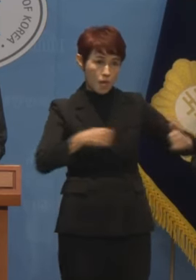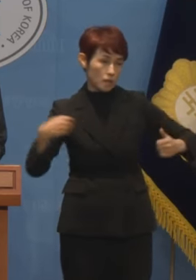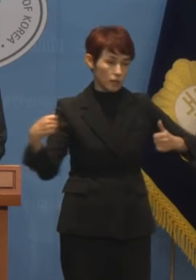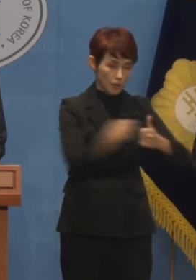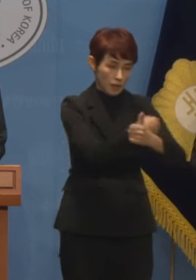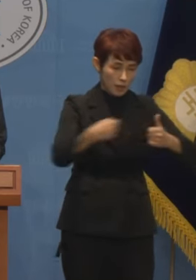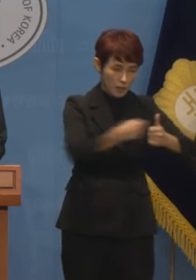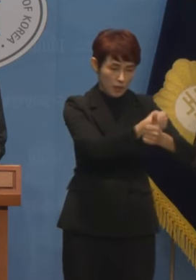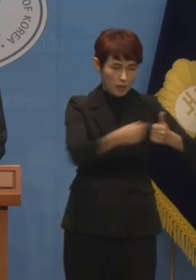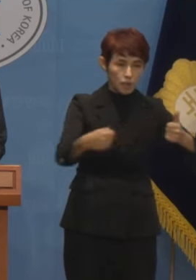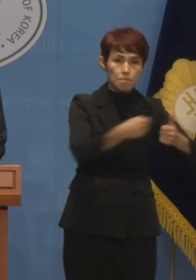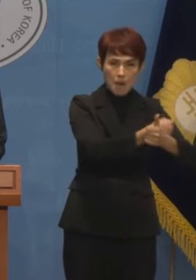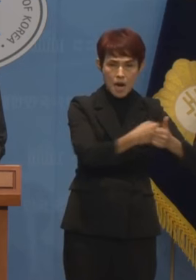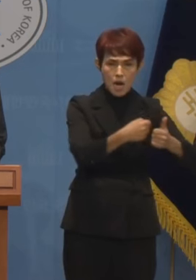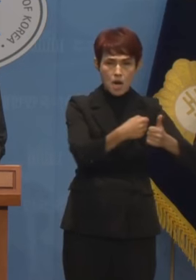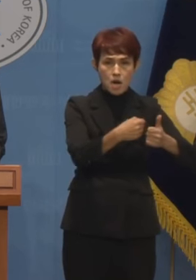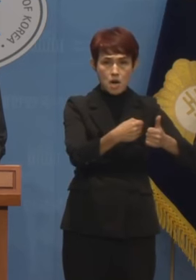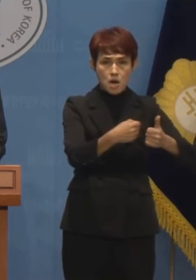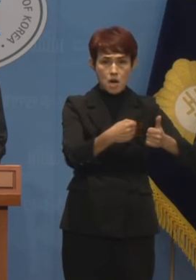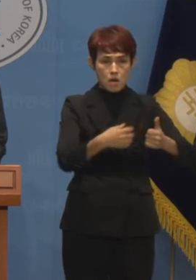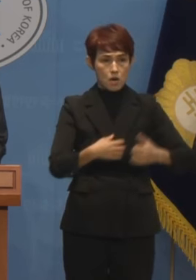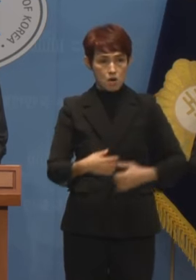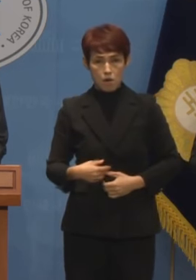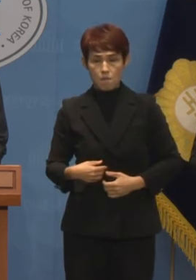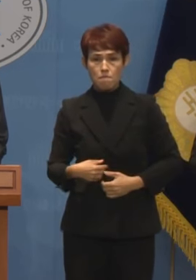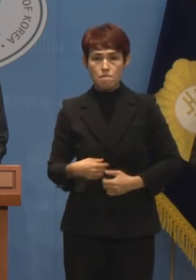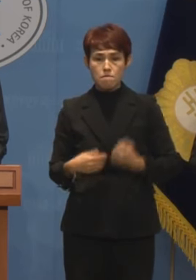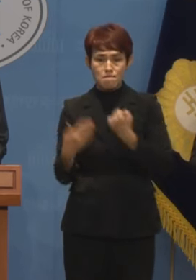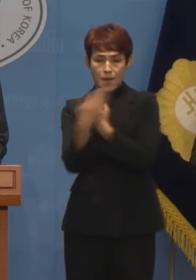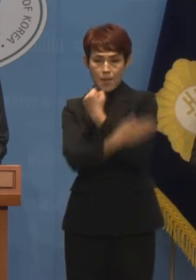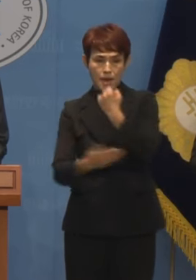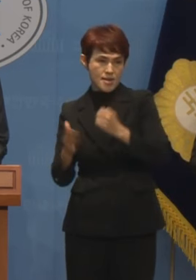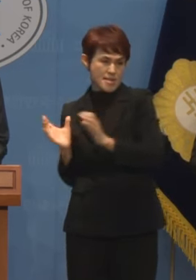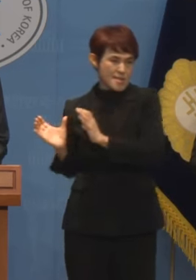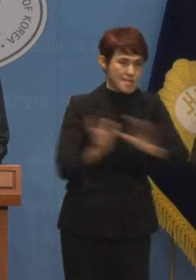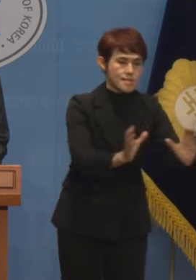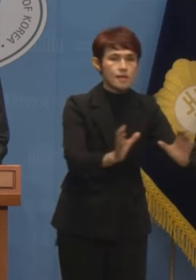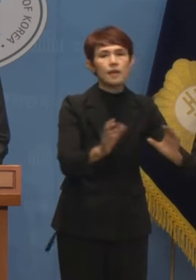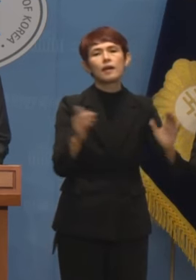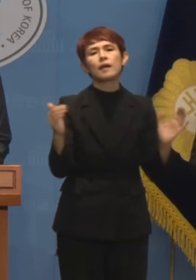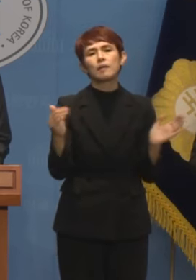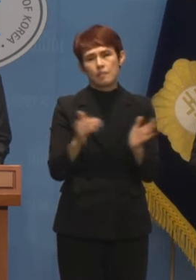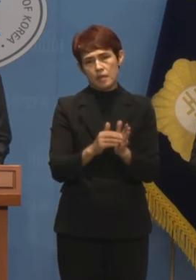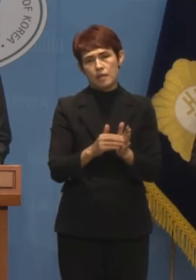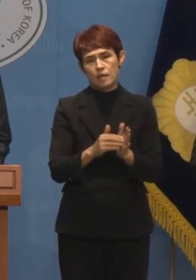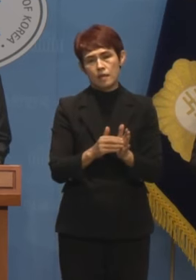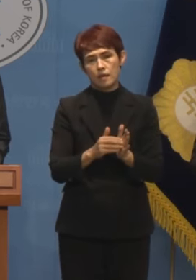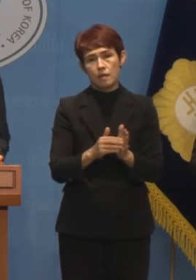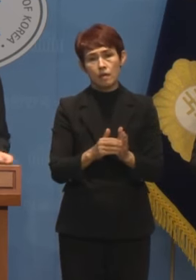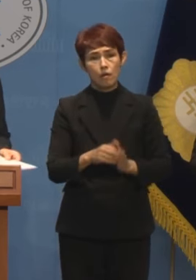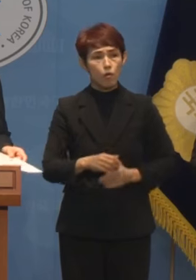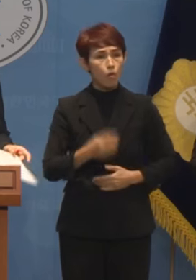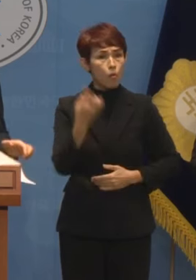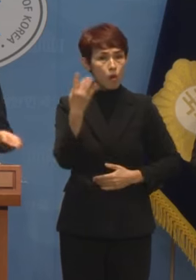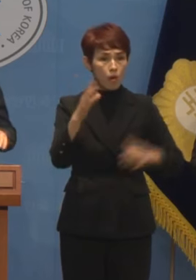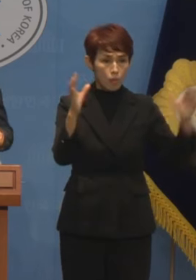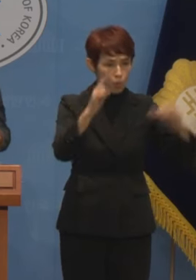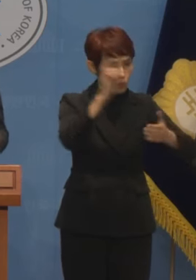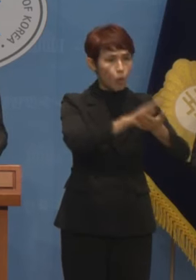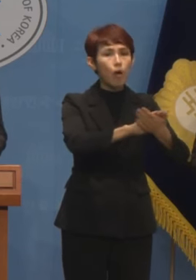폭행하고 위험한 물건인 방패로 공격하는 등 물리력을 행사해서 평화적인 집회를